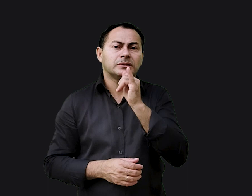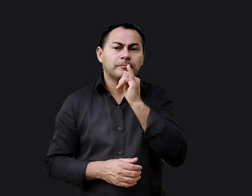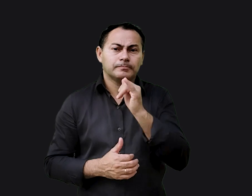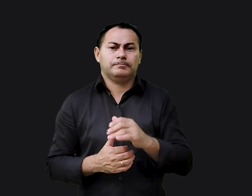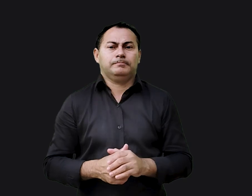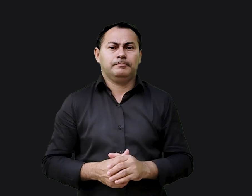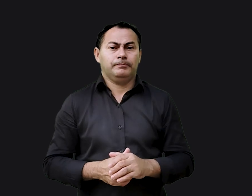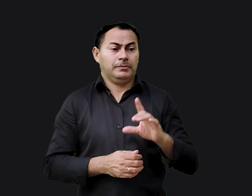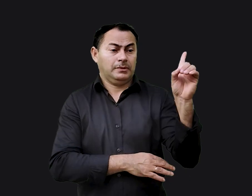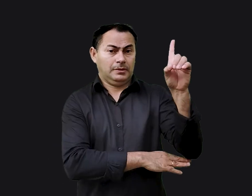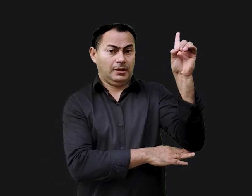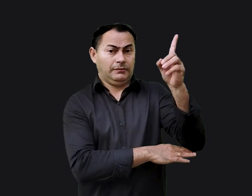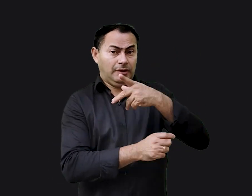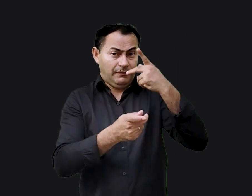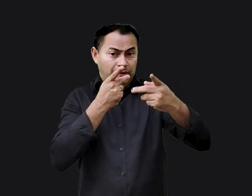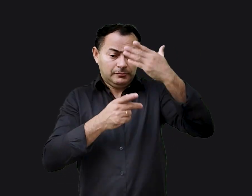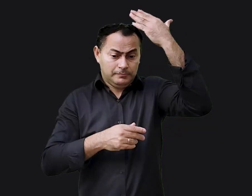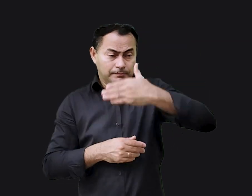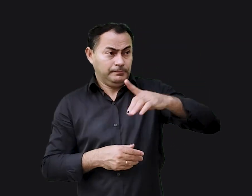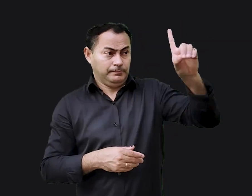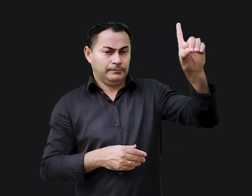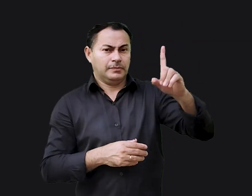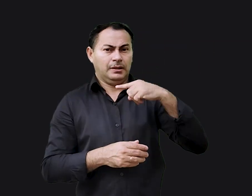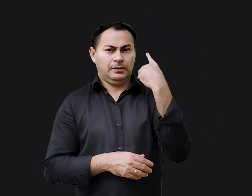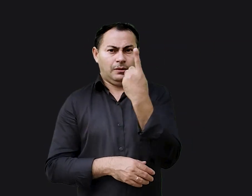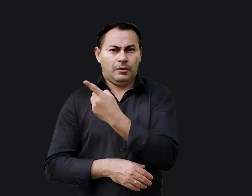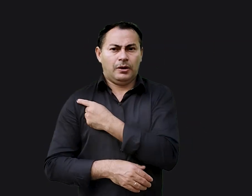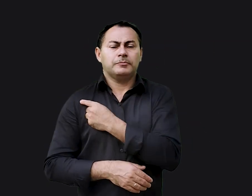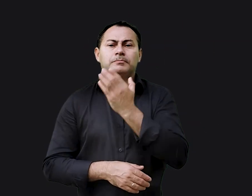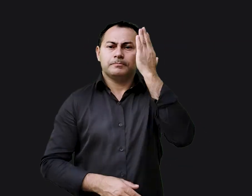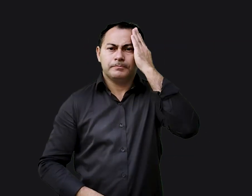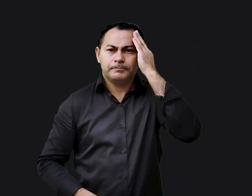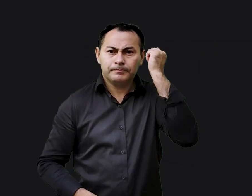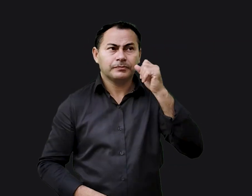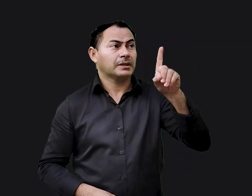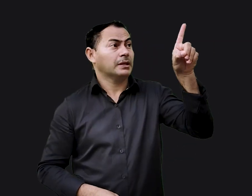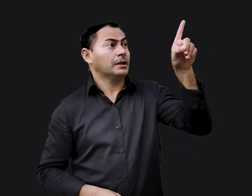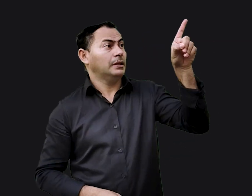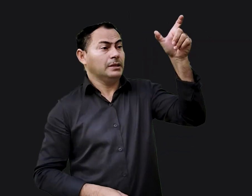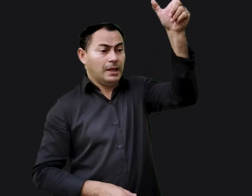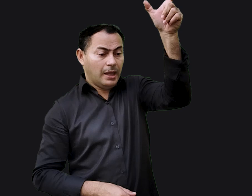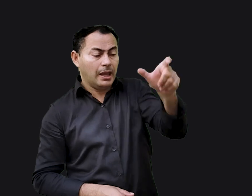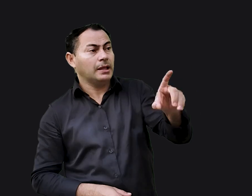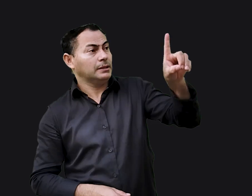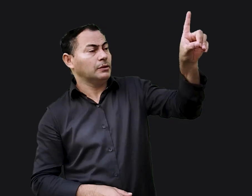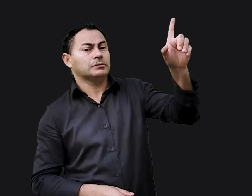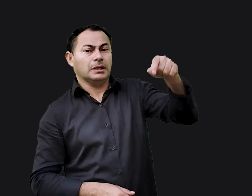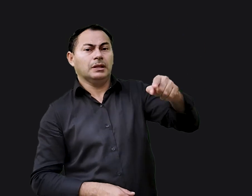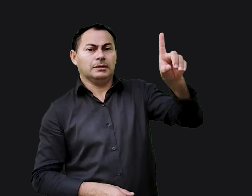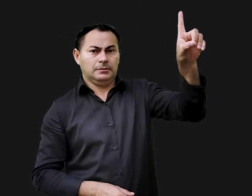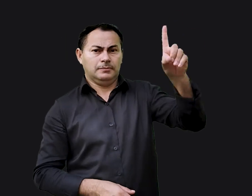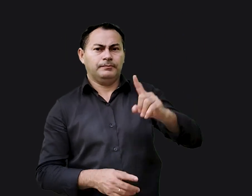por exemplo Davi Diz que na presença de Deus nós saberemos que ele é Deus